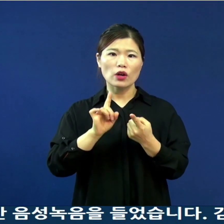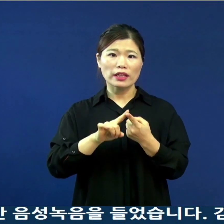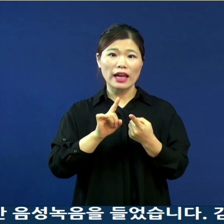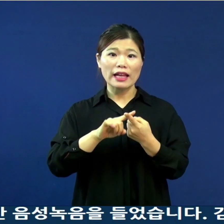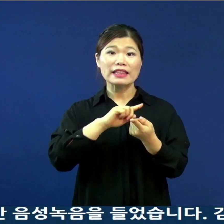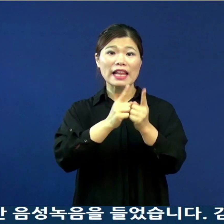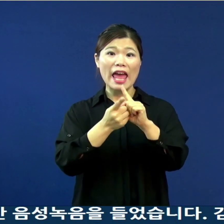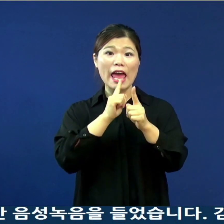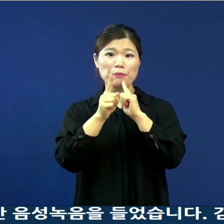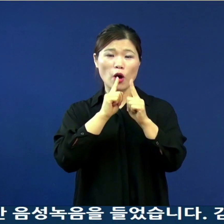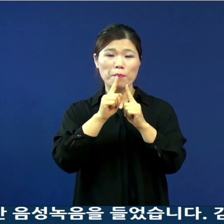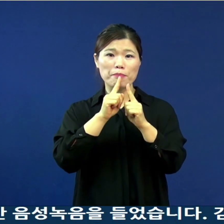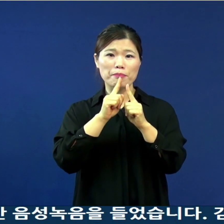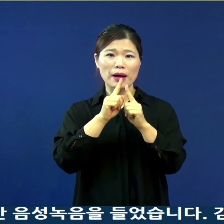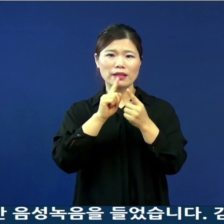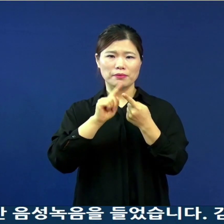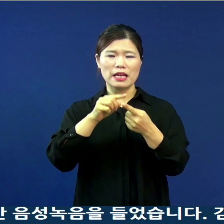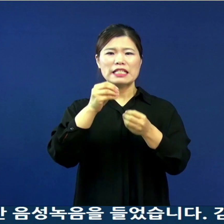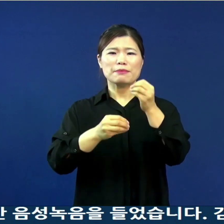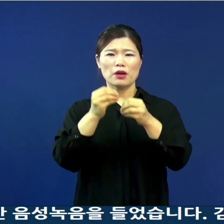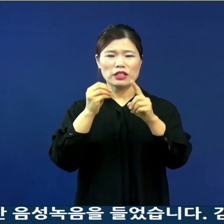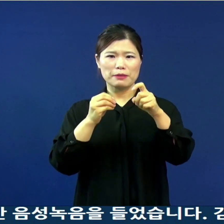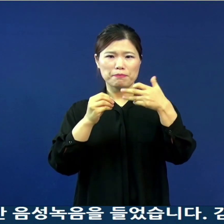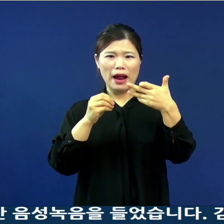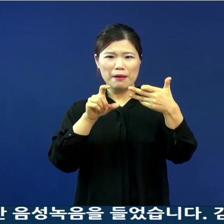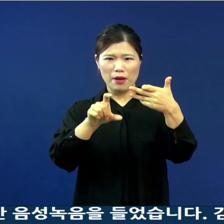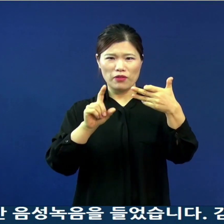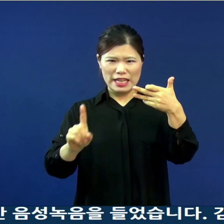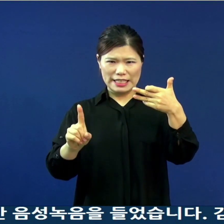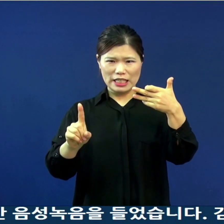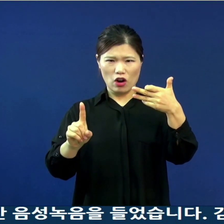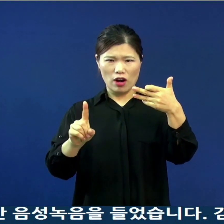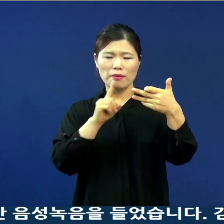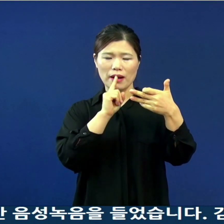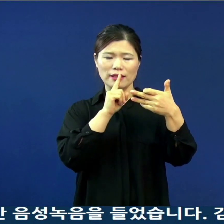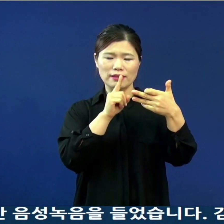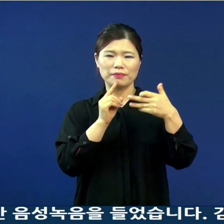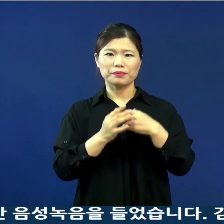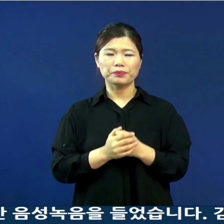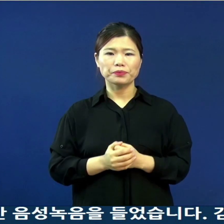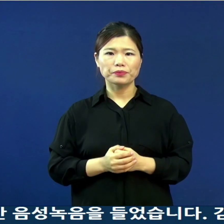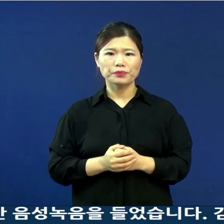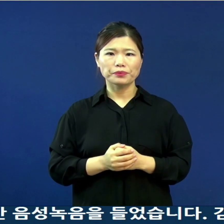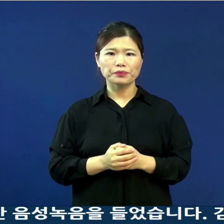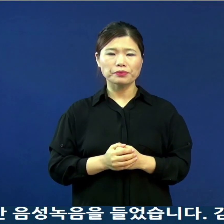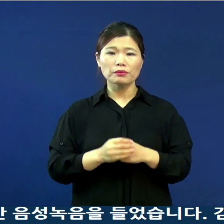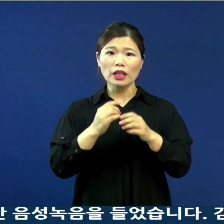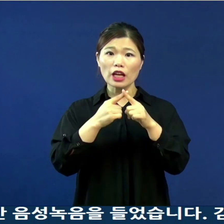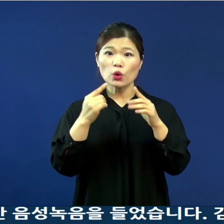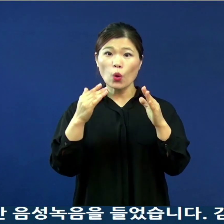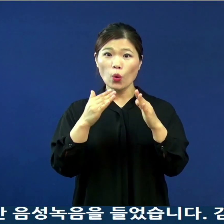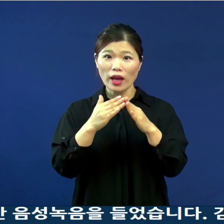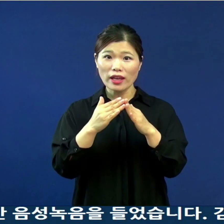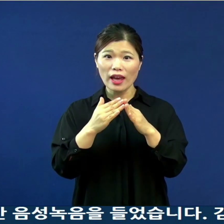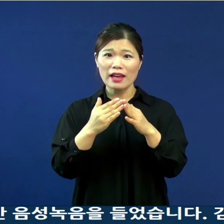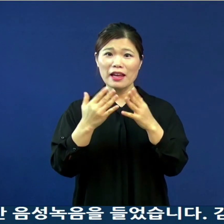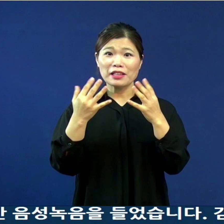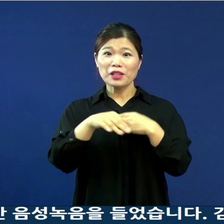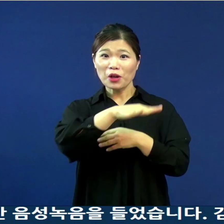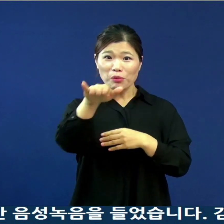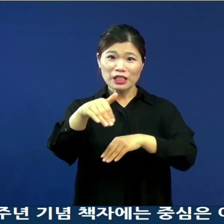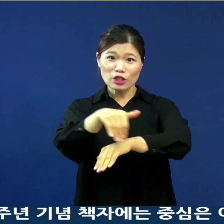선고가 시편 18편 1절인 것으로 알려져 있습니다. 교회 가장 많이